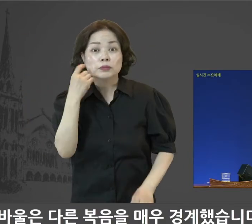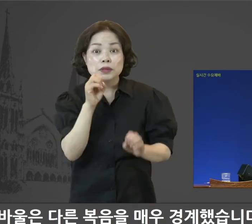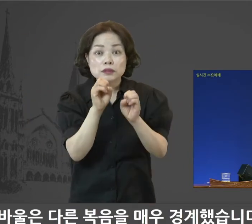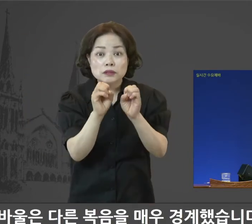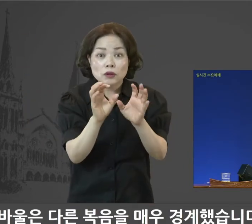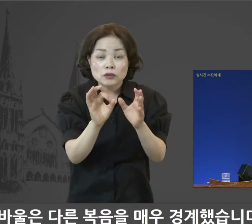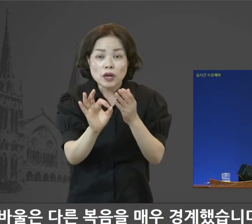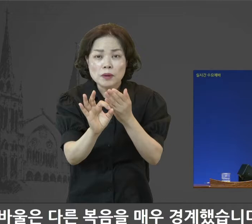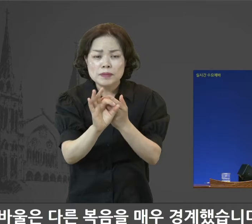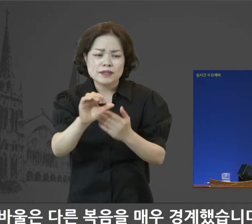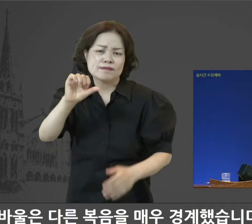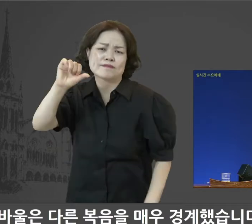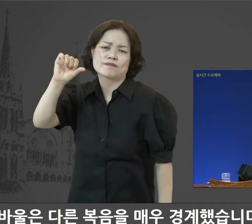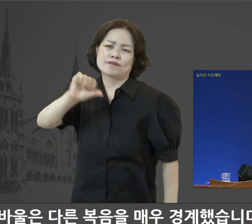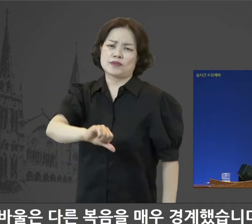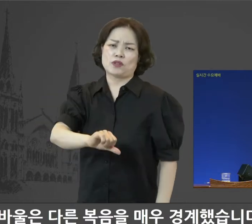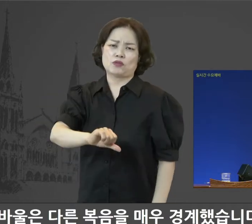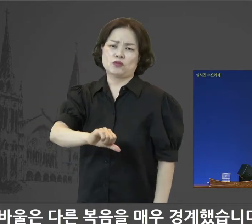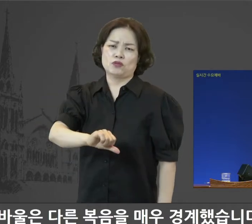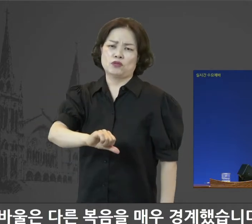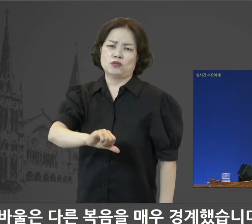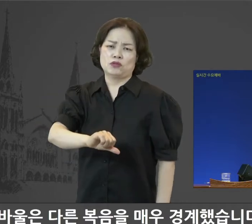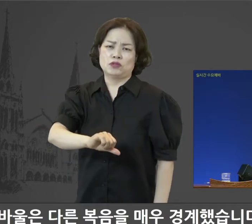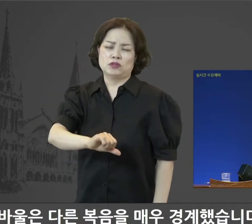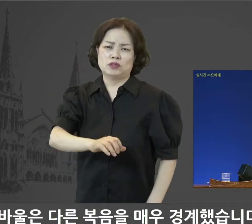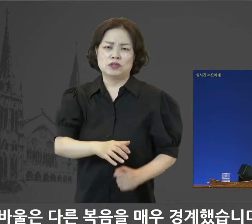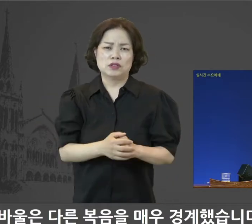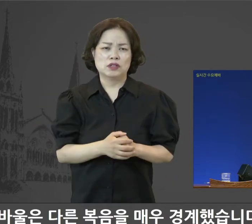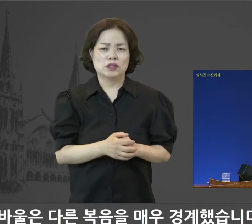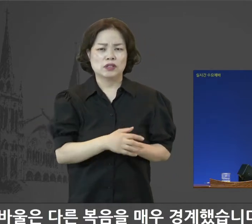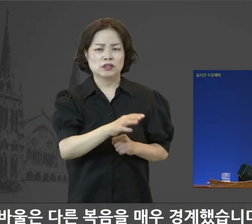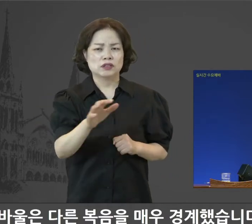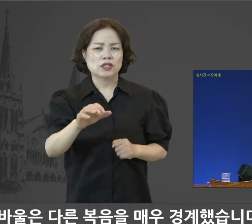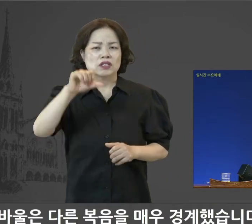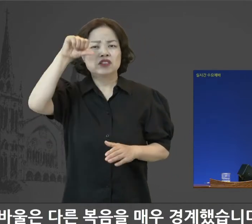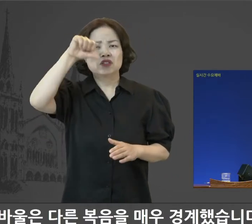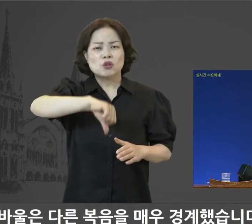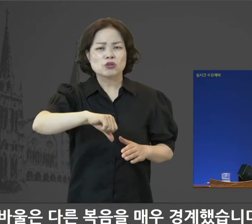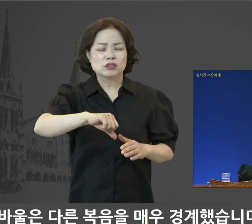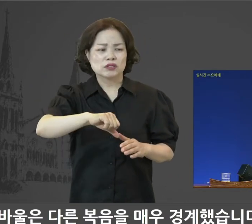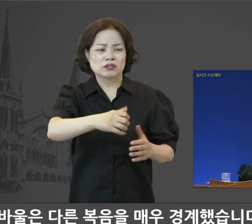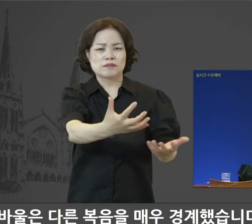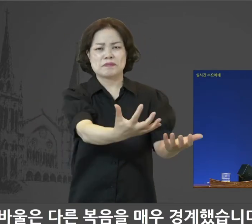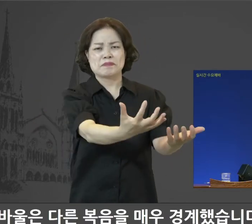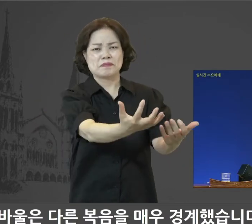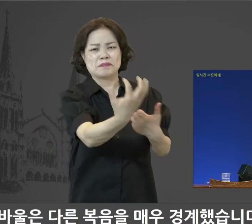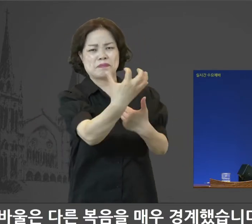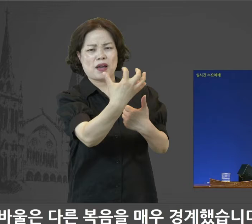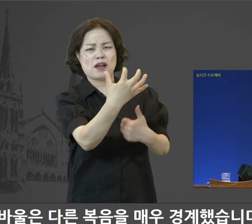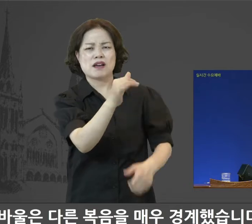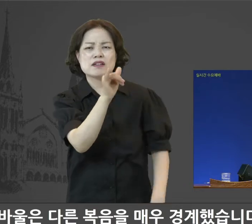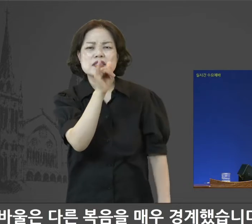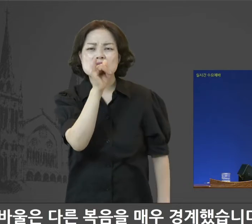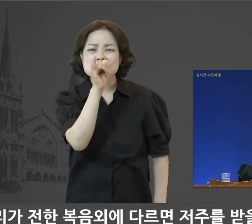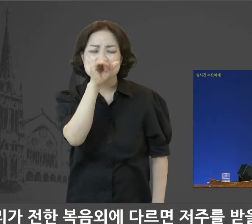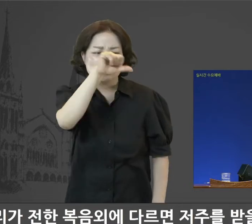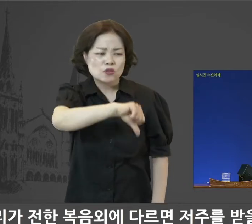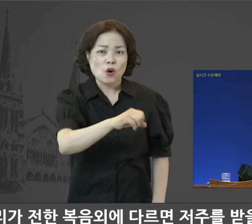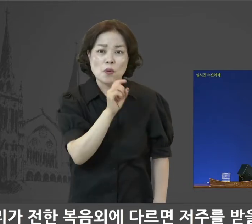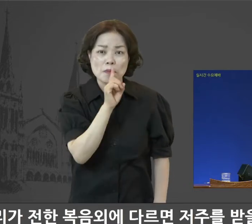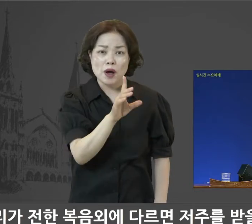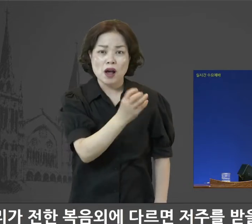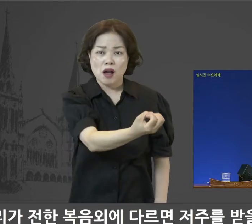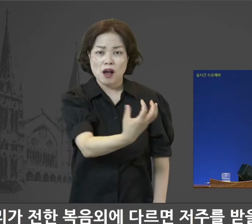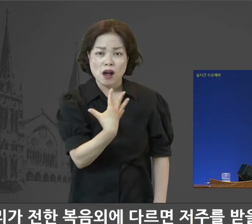전하면 저주를 받을지어다. 아나테마, 이 저주를 쏟아붓고 있다라는 것이죠.